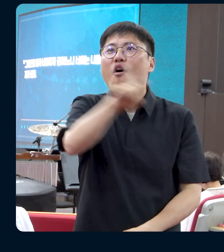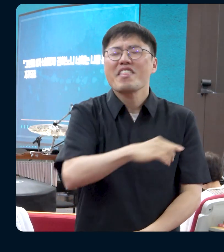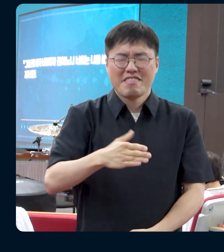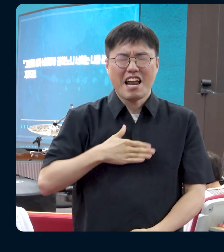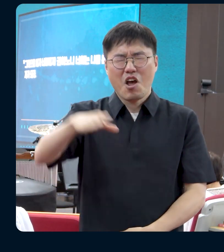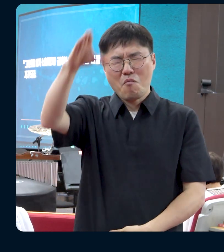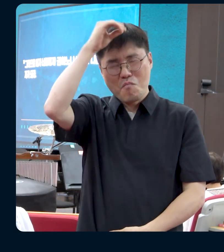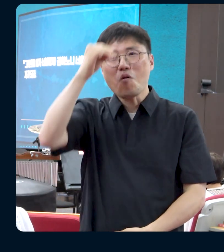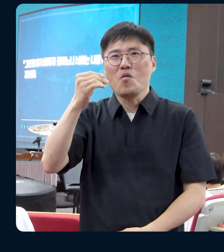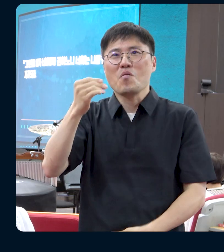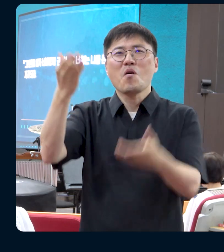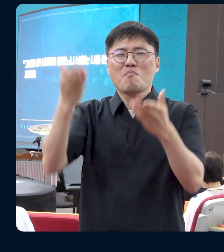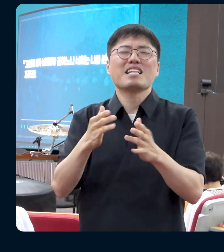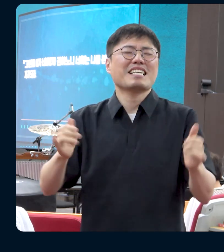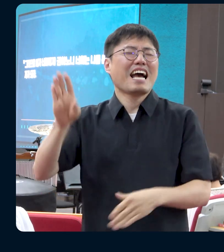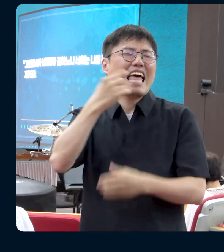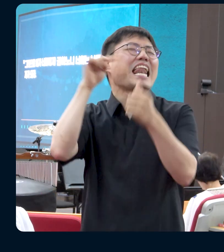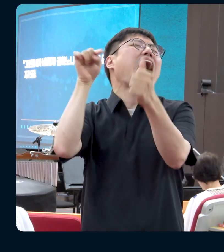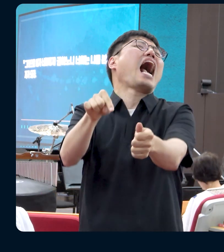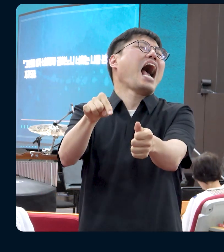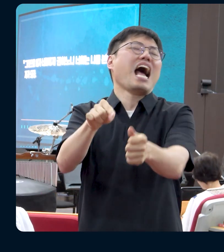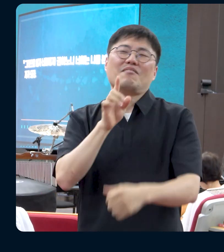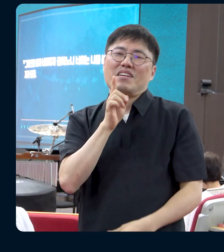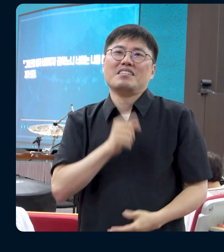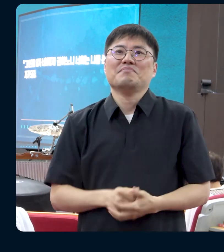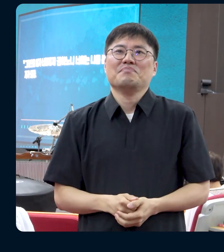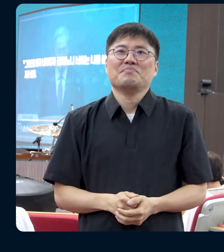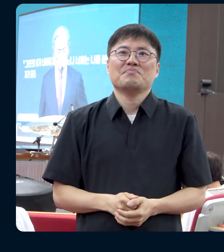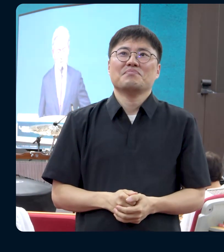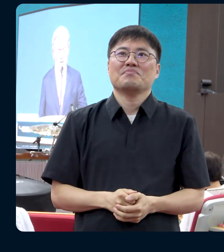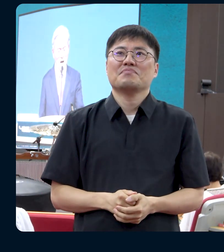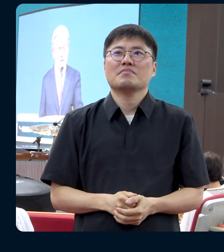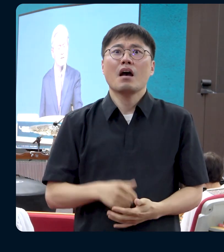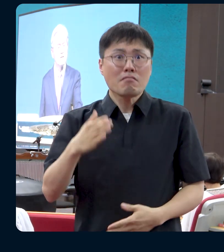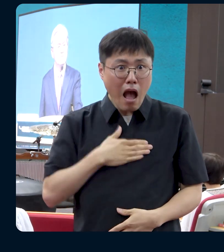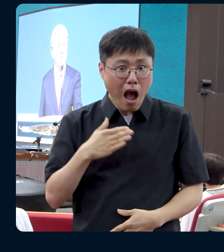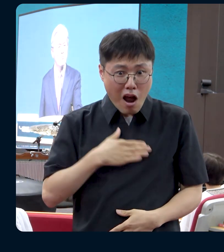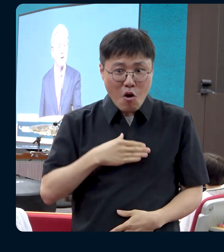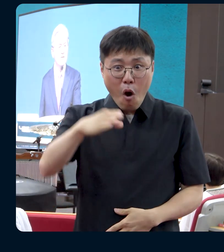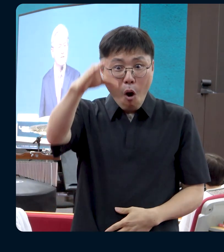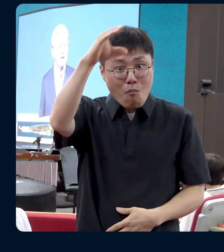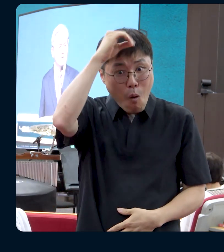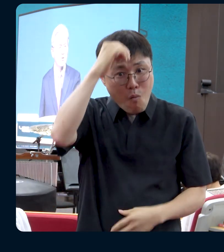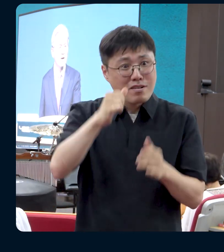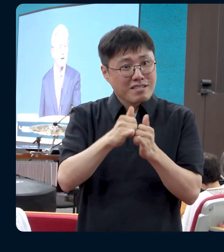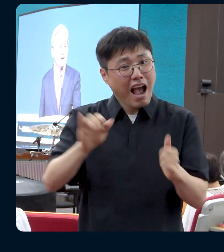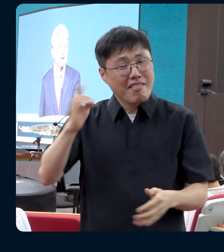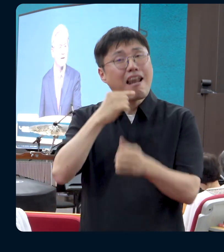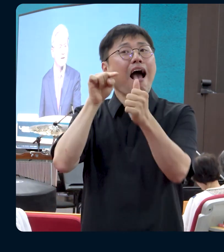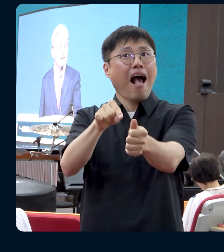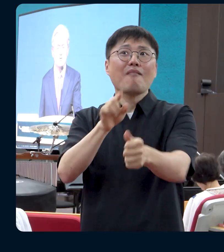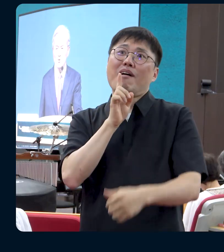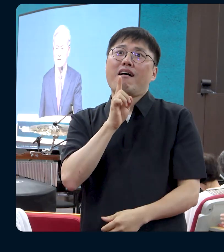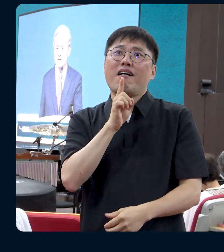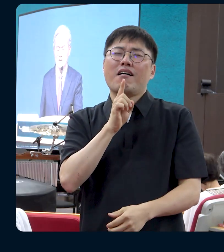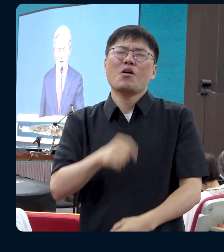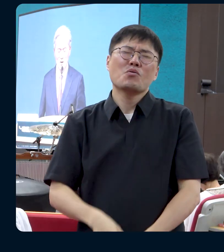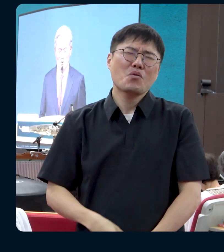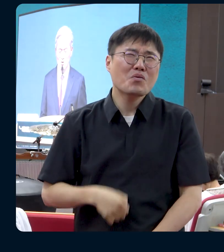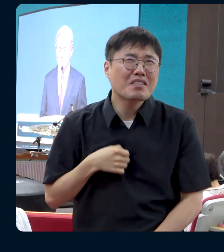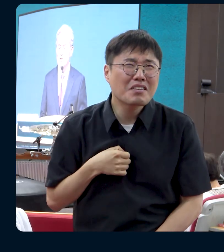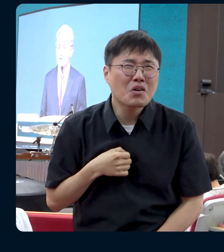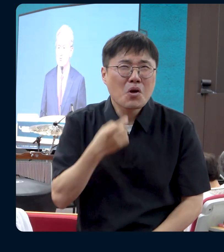권하노니 너희는 나를 본받는 자가 되라. 나를 본받는 자가 되라.